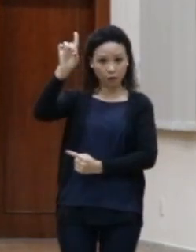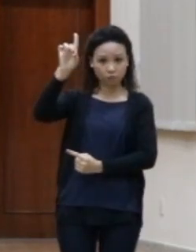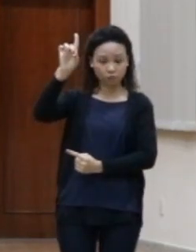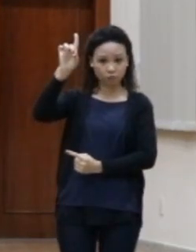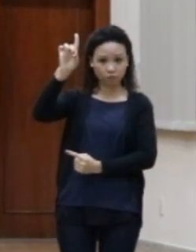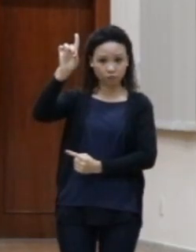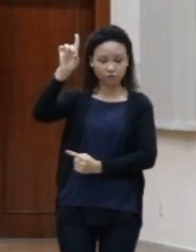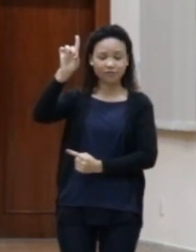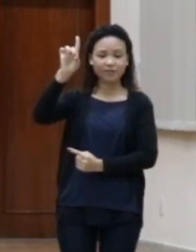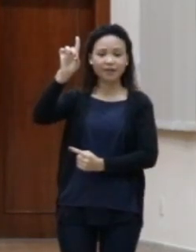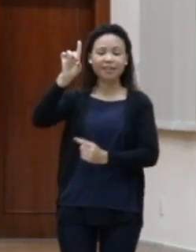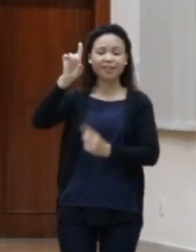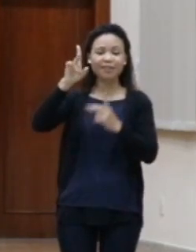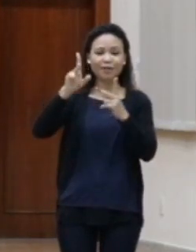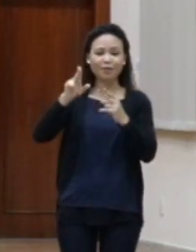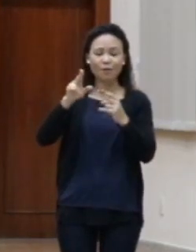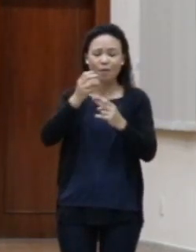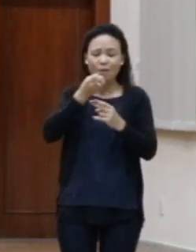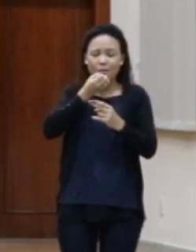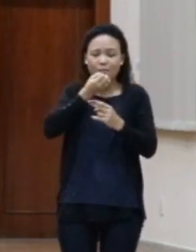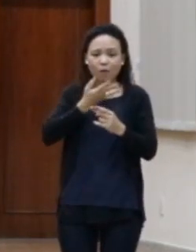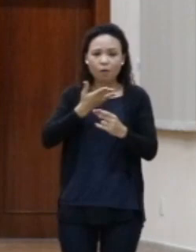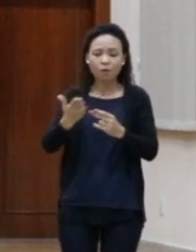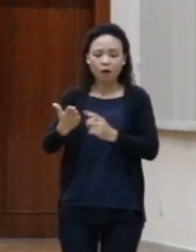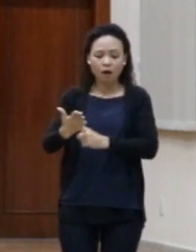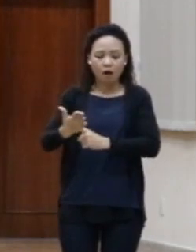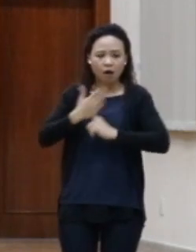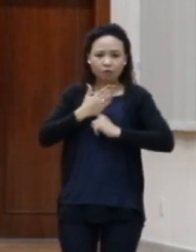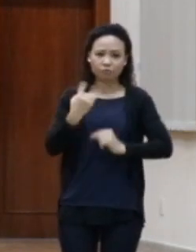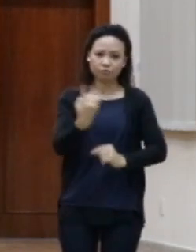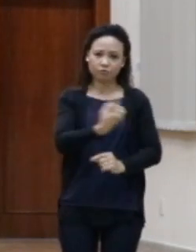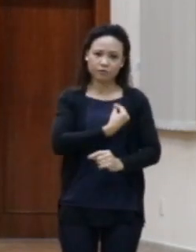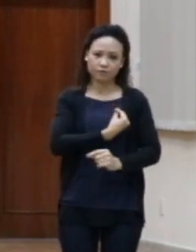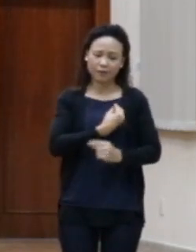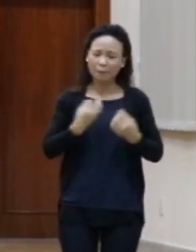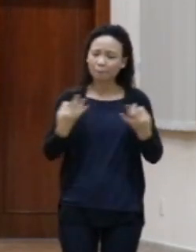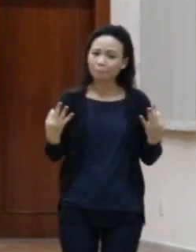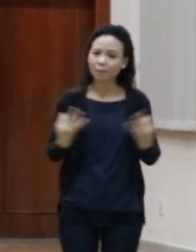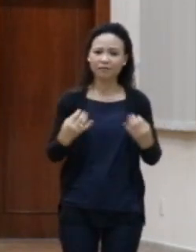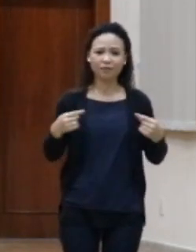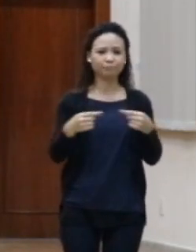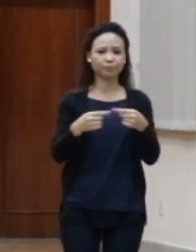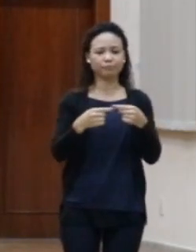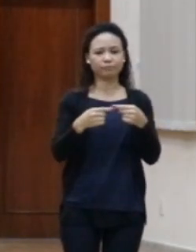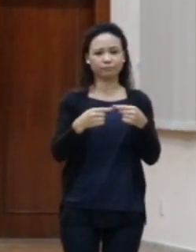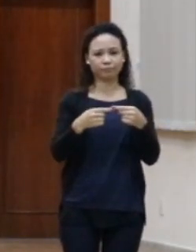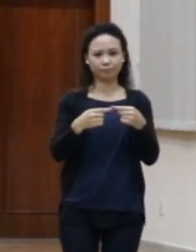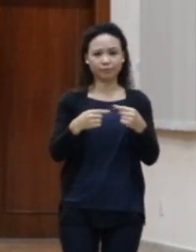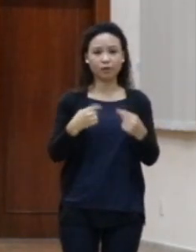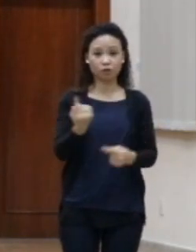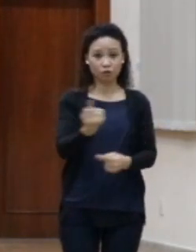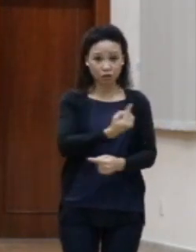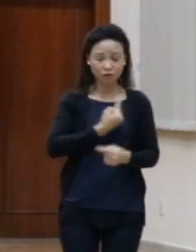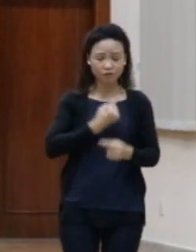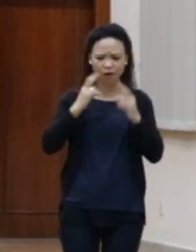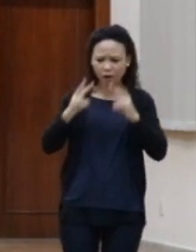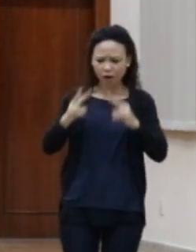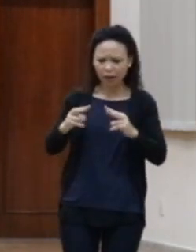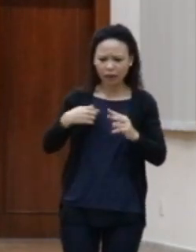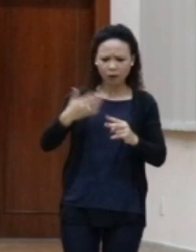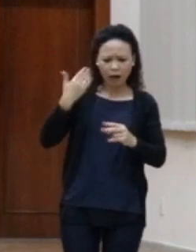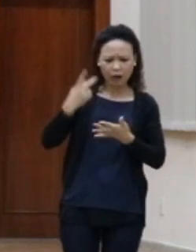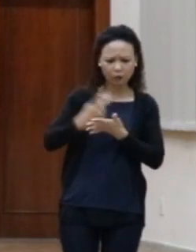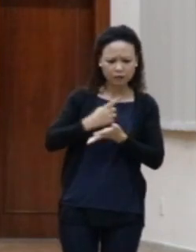algo bom, agradável e perfeito. Aí nós vamos olhar para todo o sofrimento que passamos, e entender que valeu a